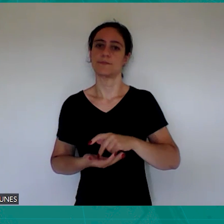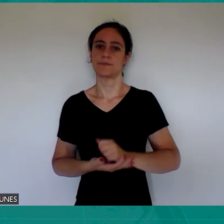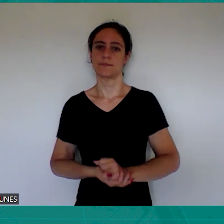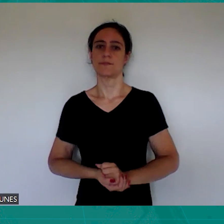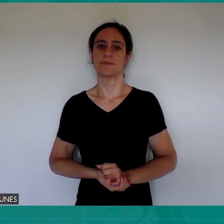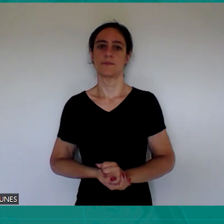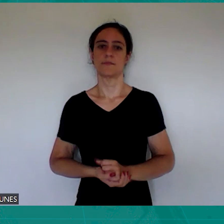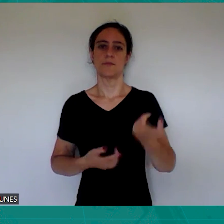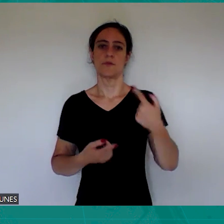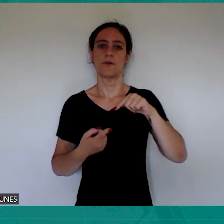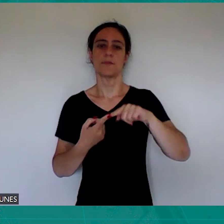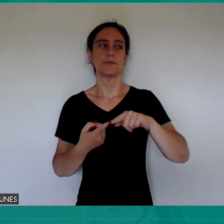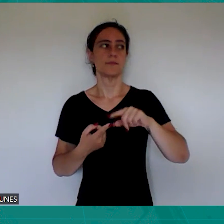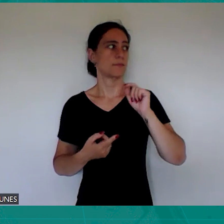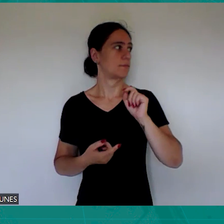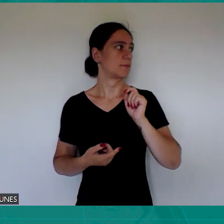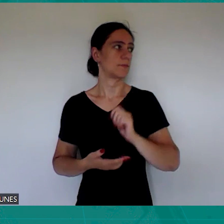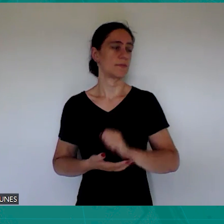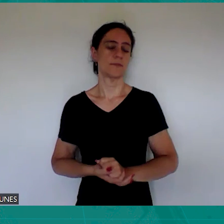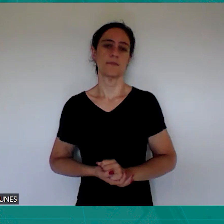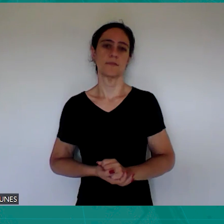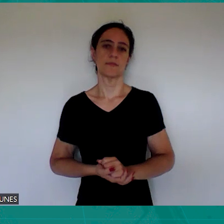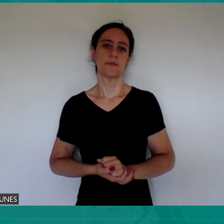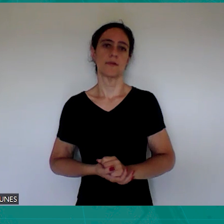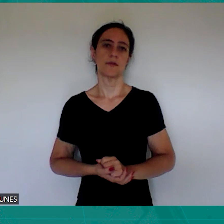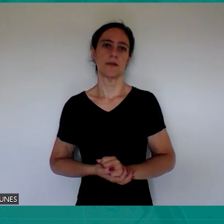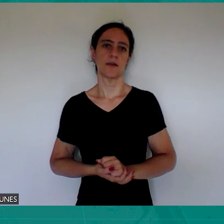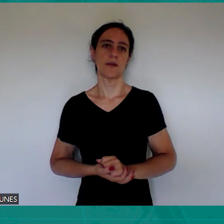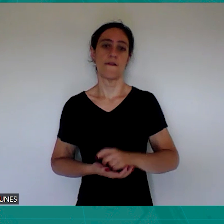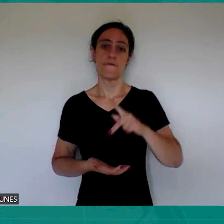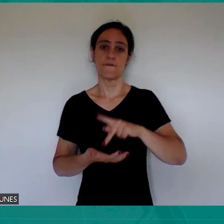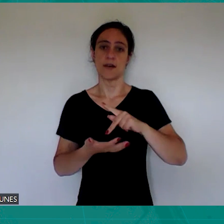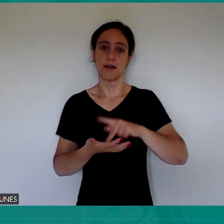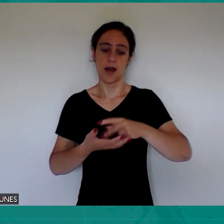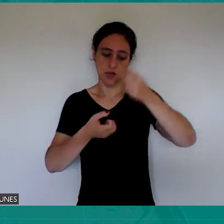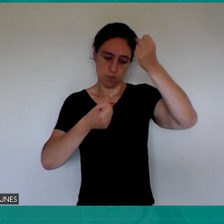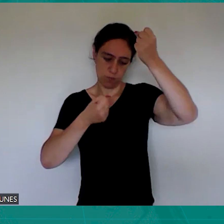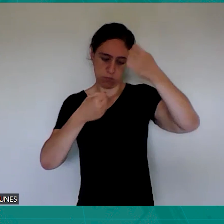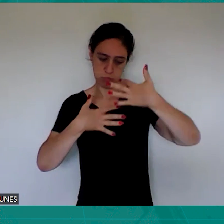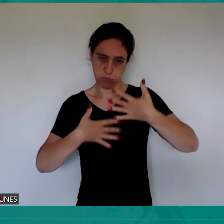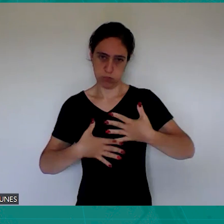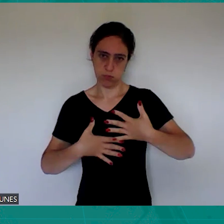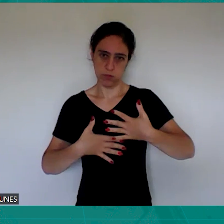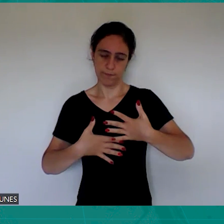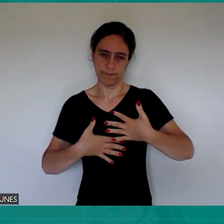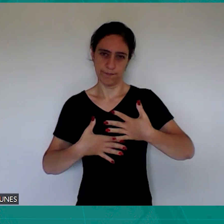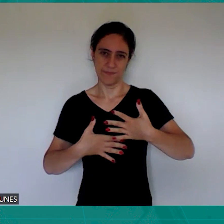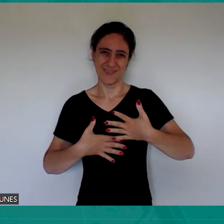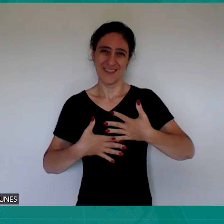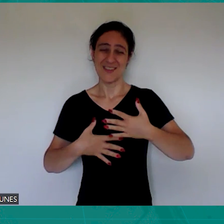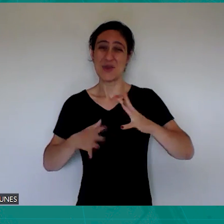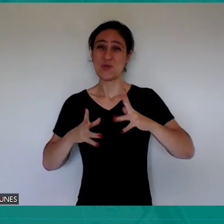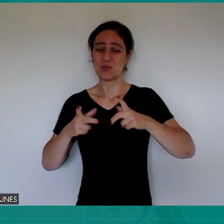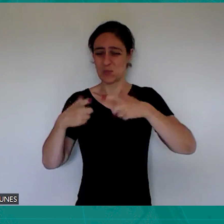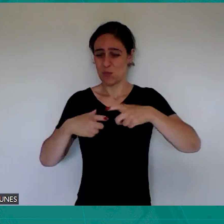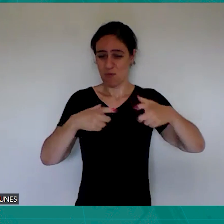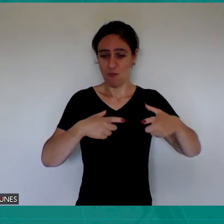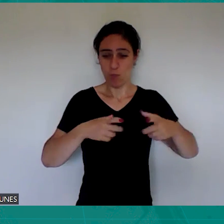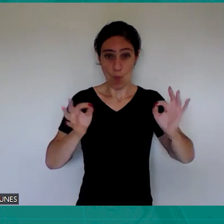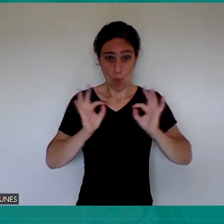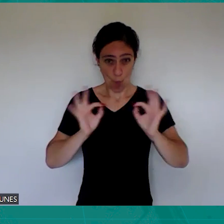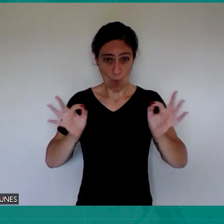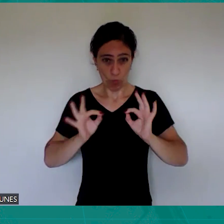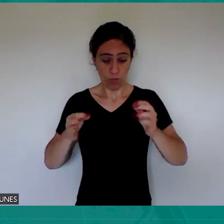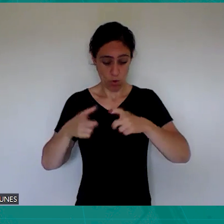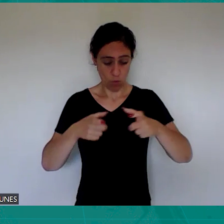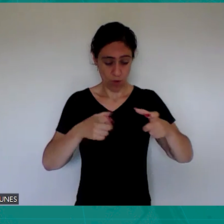missão de encher-nos com a própria verdade. Irmãos, todos os buracos vazios do nosso ser